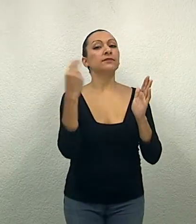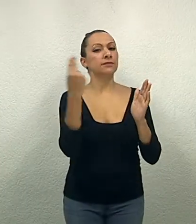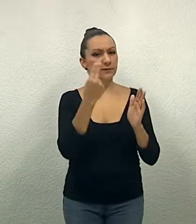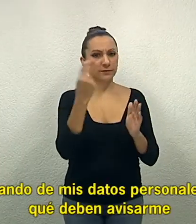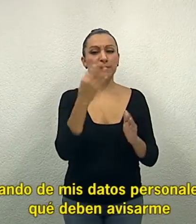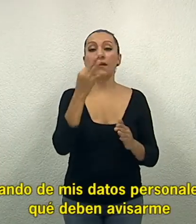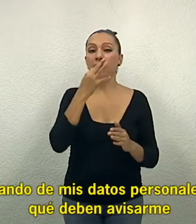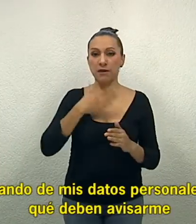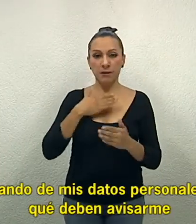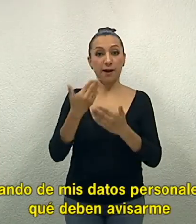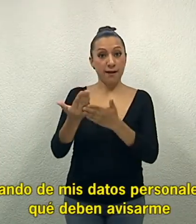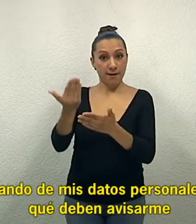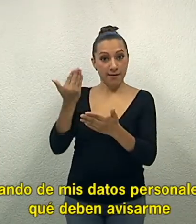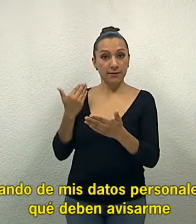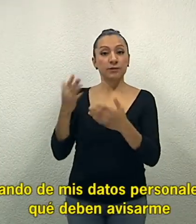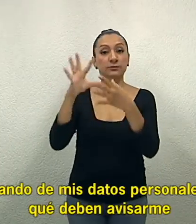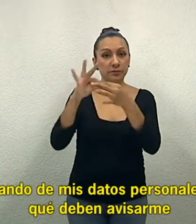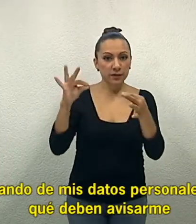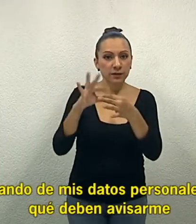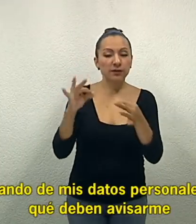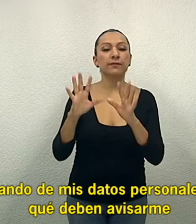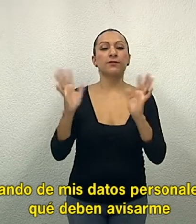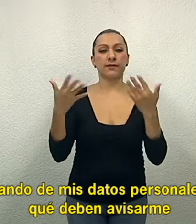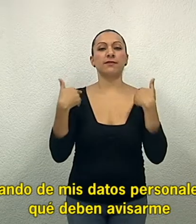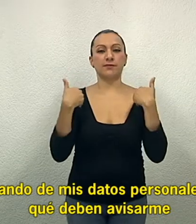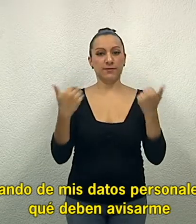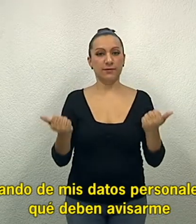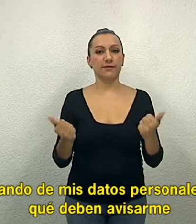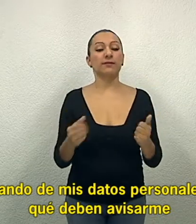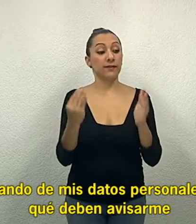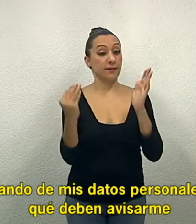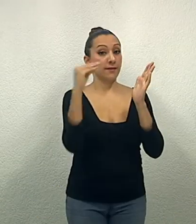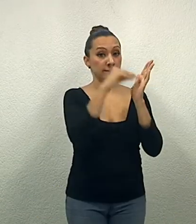cuando de mis datos personales que deben avisar